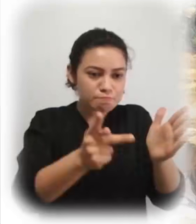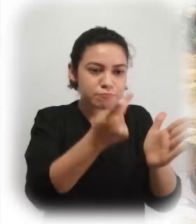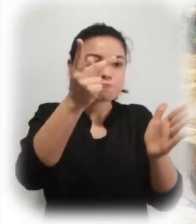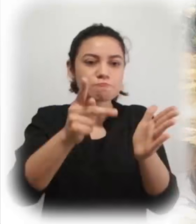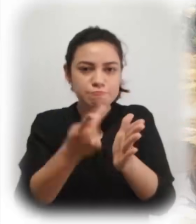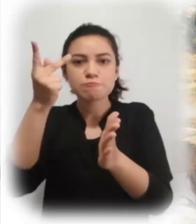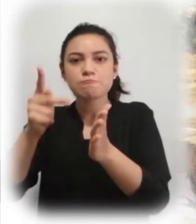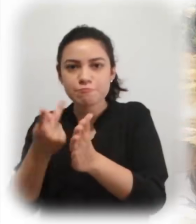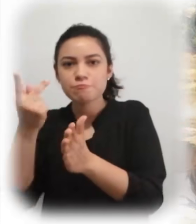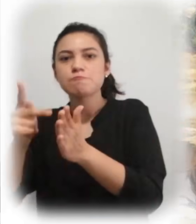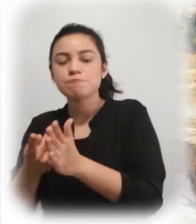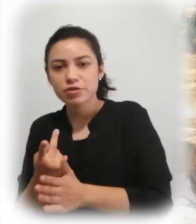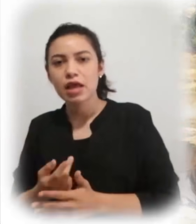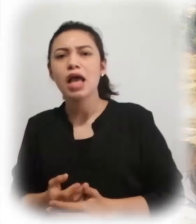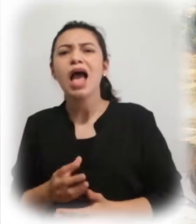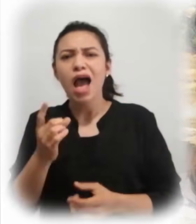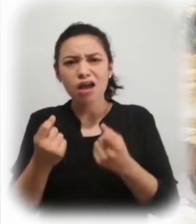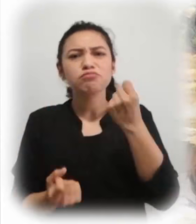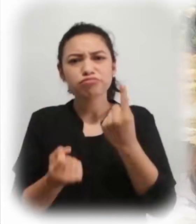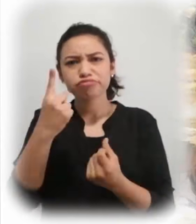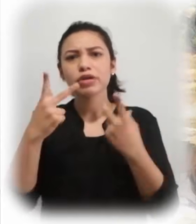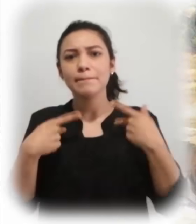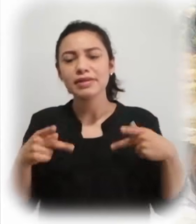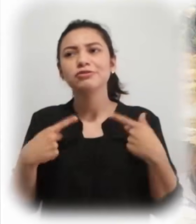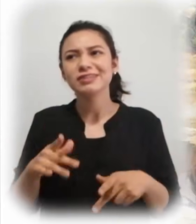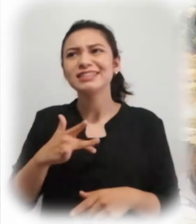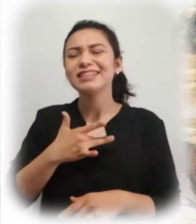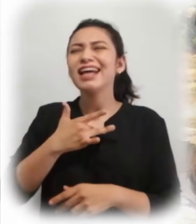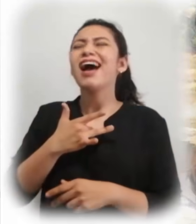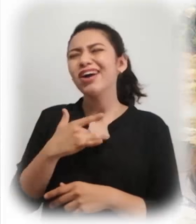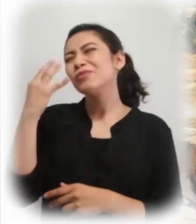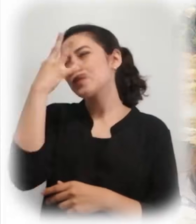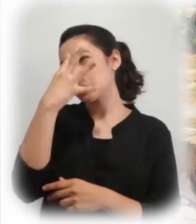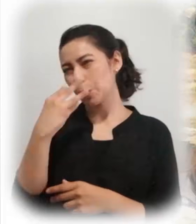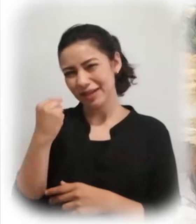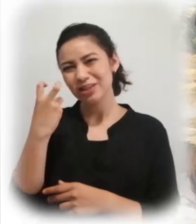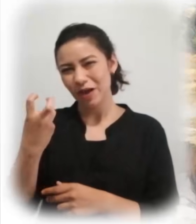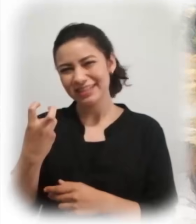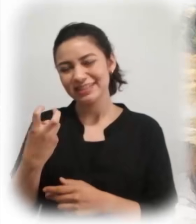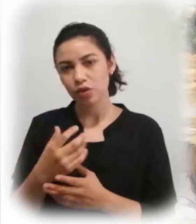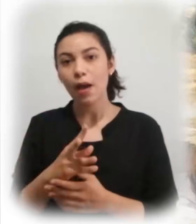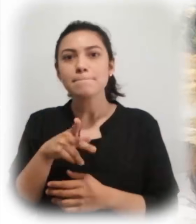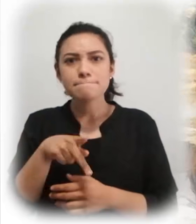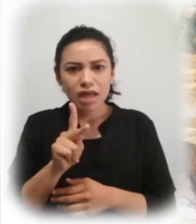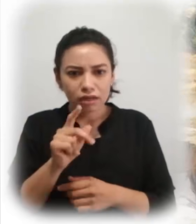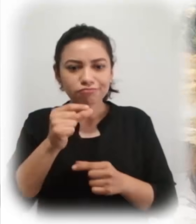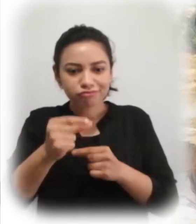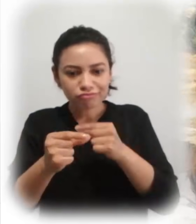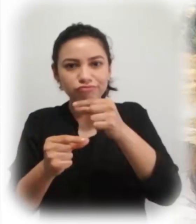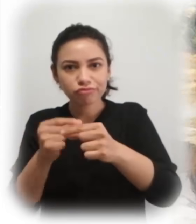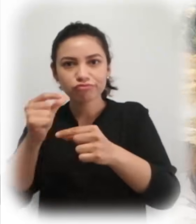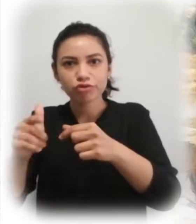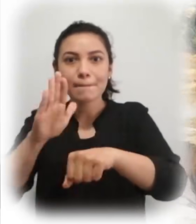Pero poco a poco ha ido calando cada vez más profundo. No es muy agradable el olor de las ovejas.